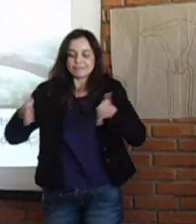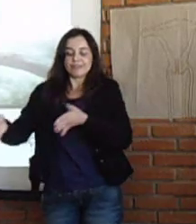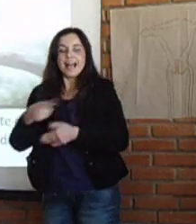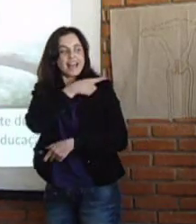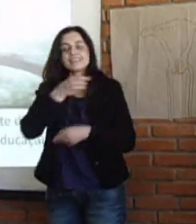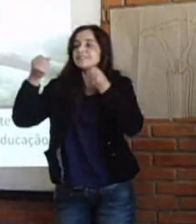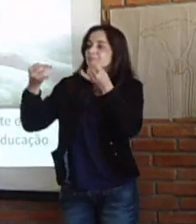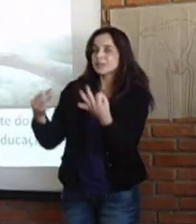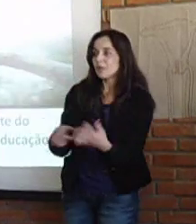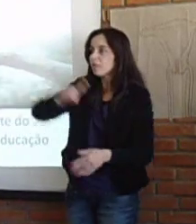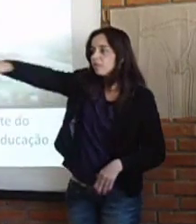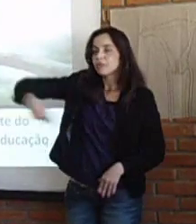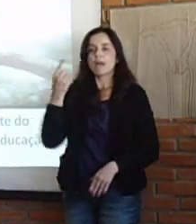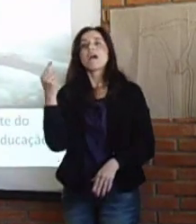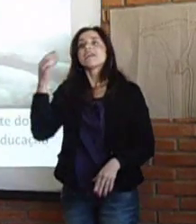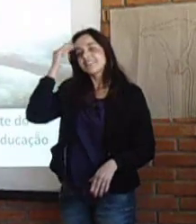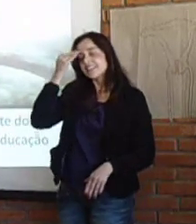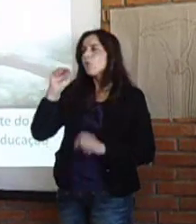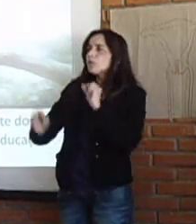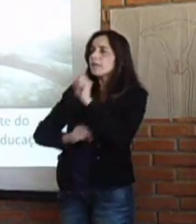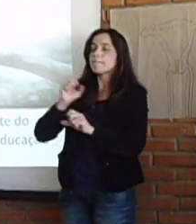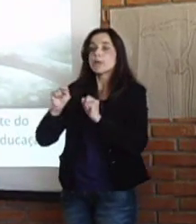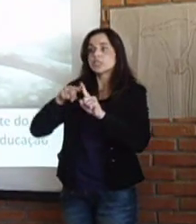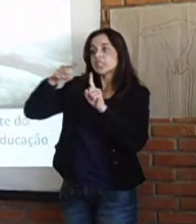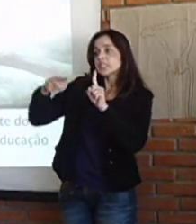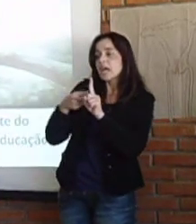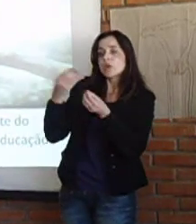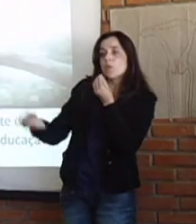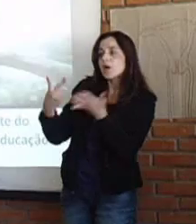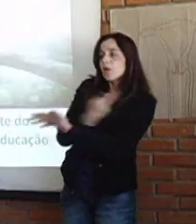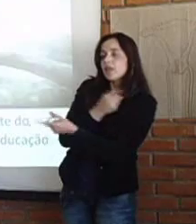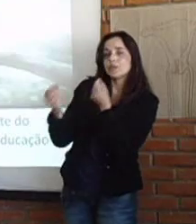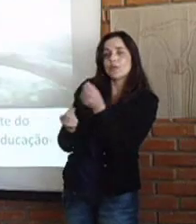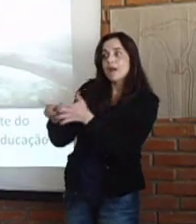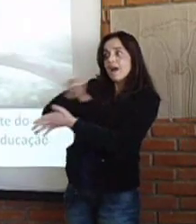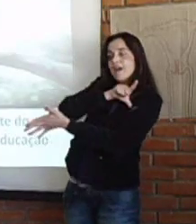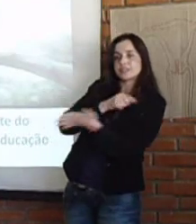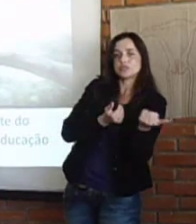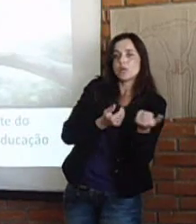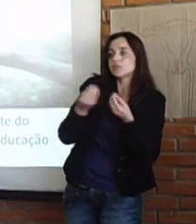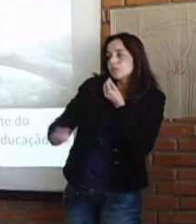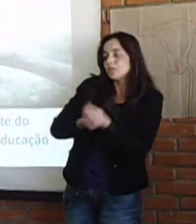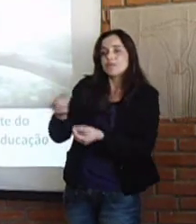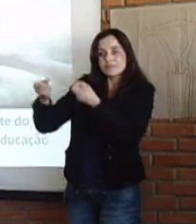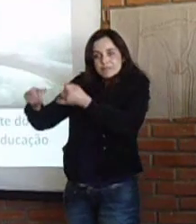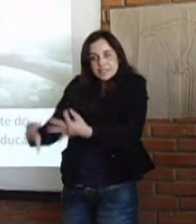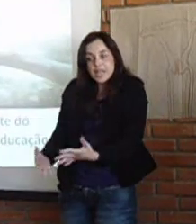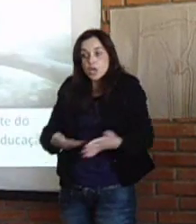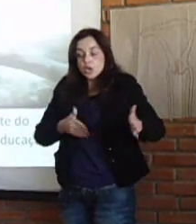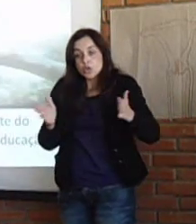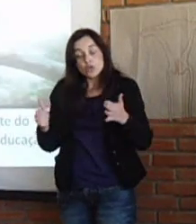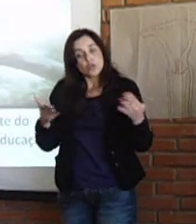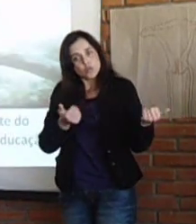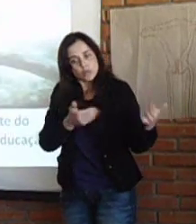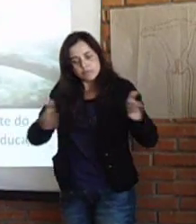assuntos relacionados à gravidez precoce ou à sexualidade na juventude. Né? E é